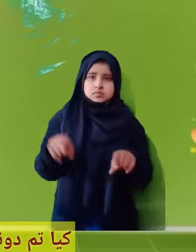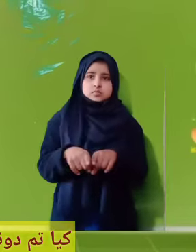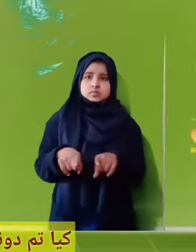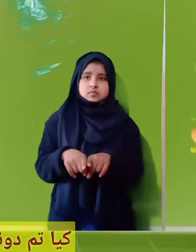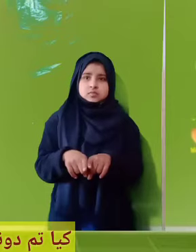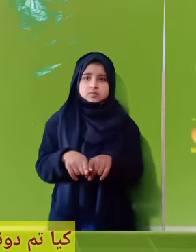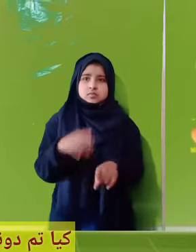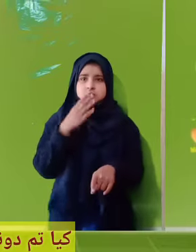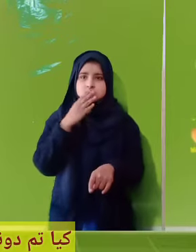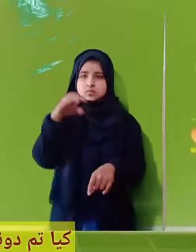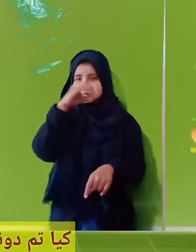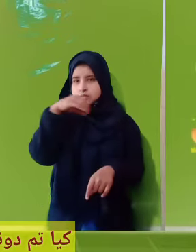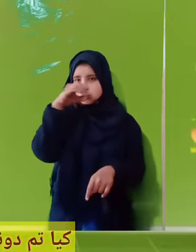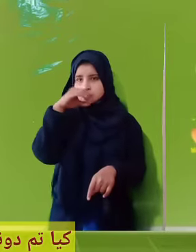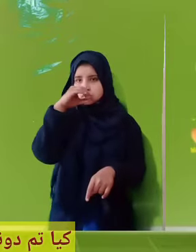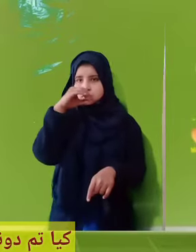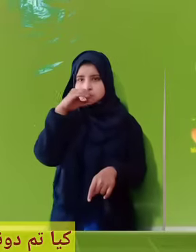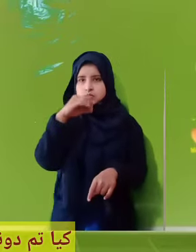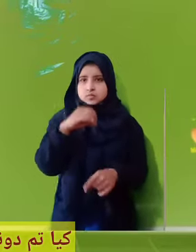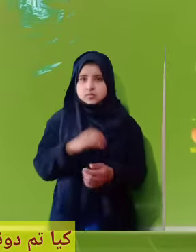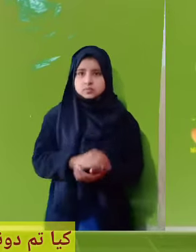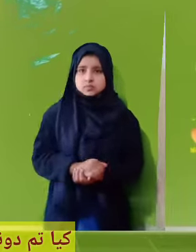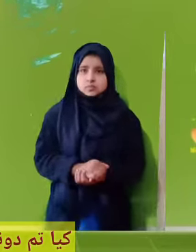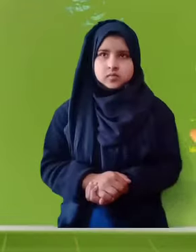हमशक्ल हो?